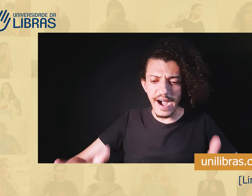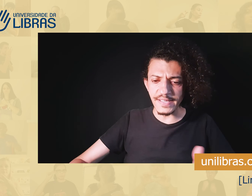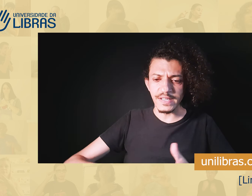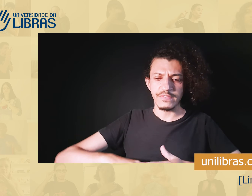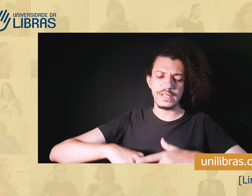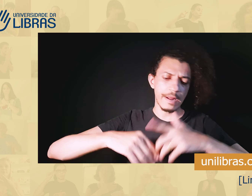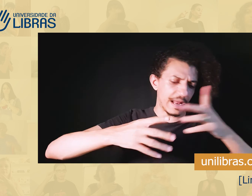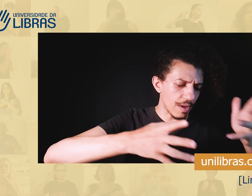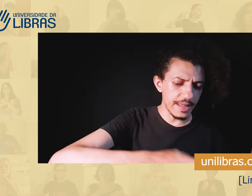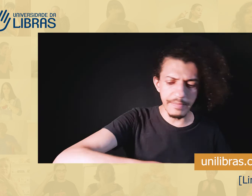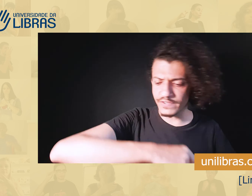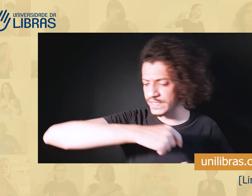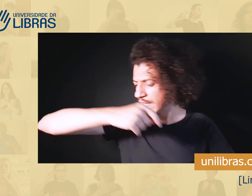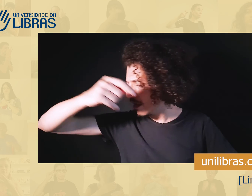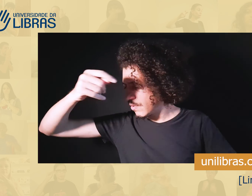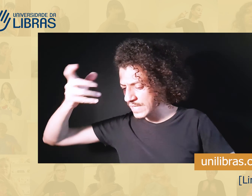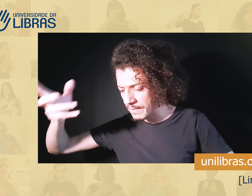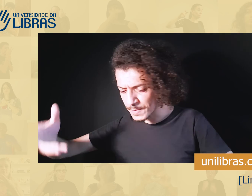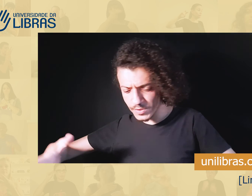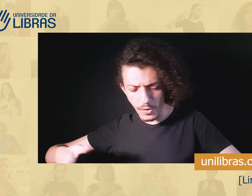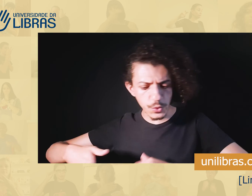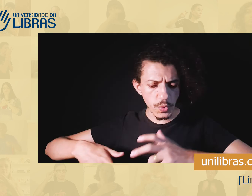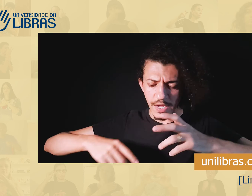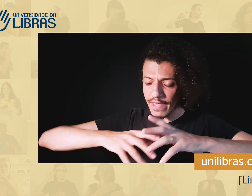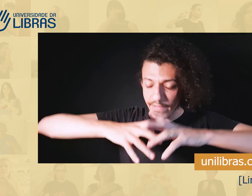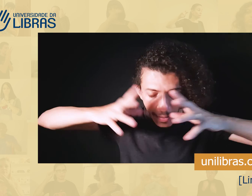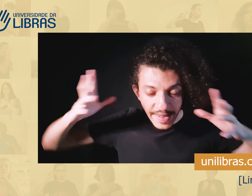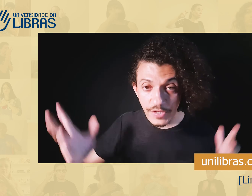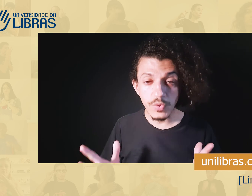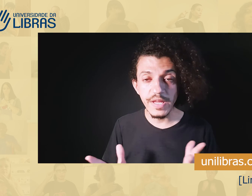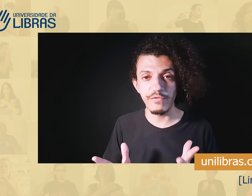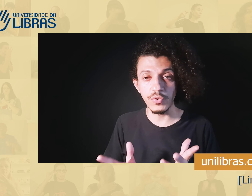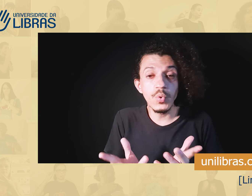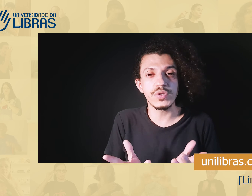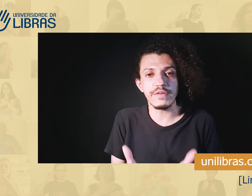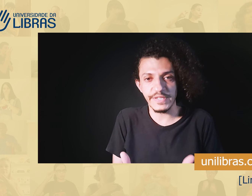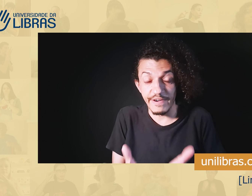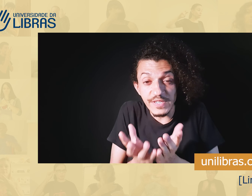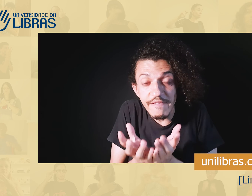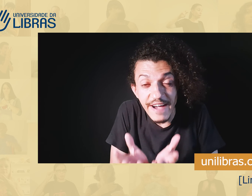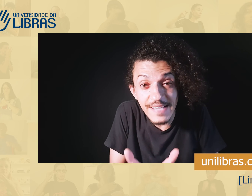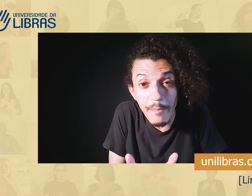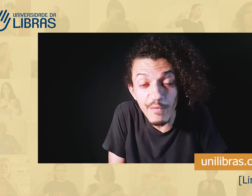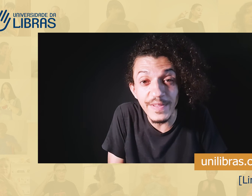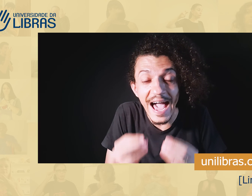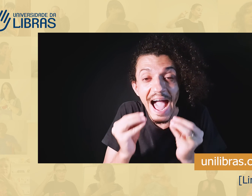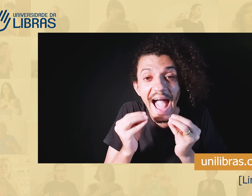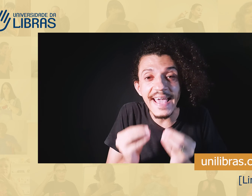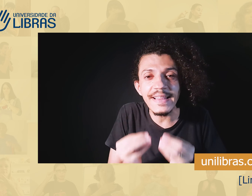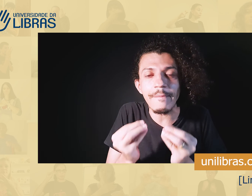faz, se trabalha com a Libras, se você usa a Libras para ajudar o surdo, independente do nível, do uso que você faz, você vai se aprofundar ainda mais